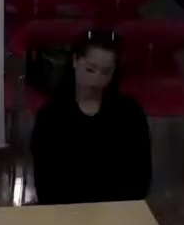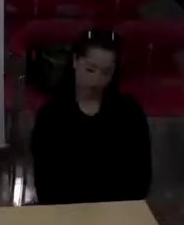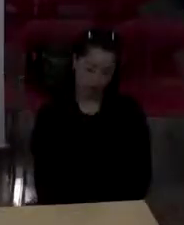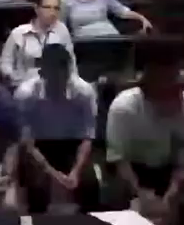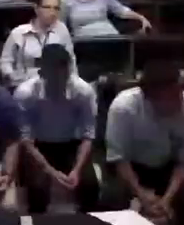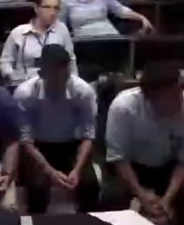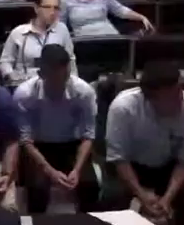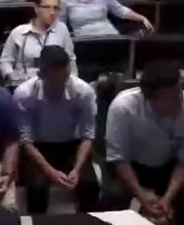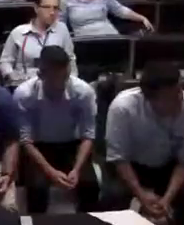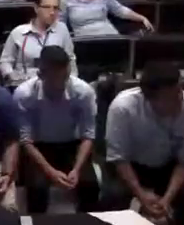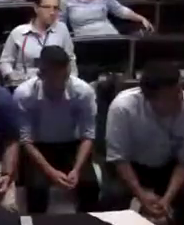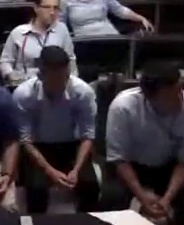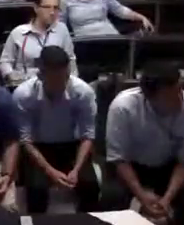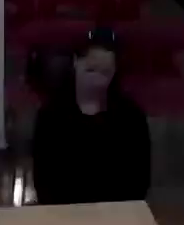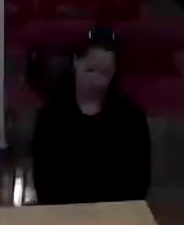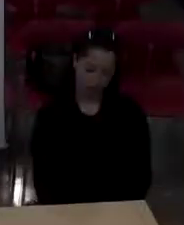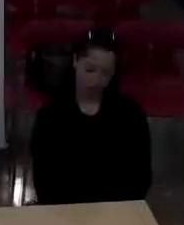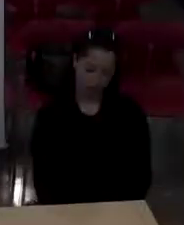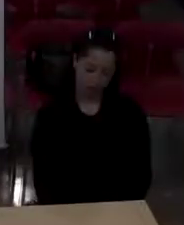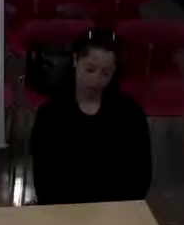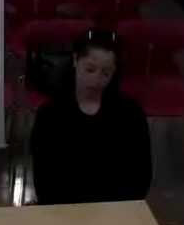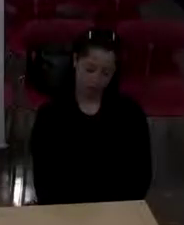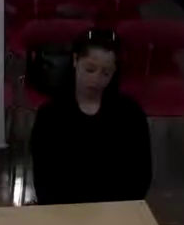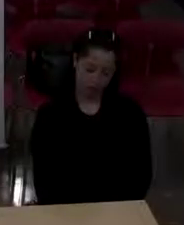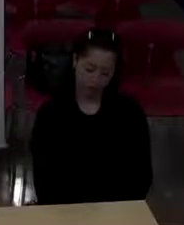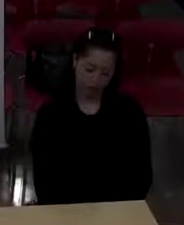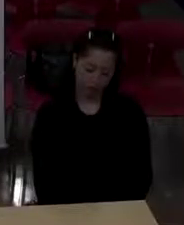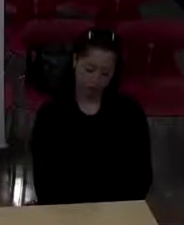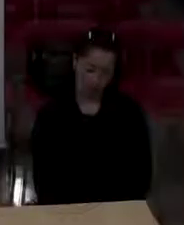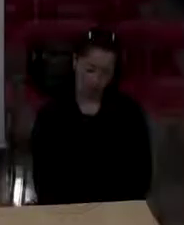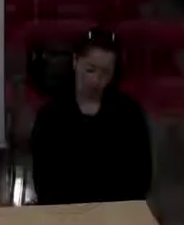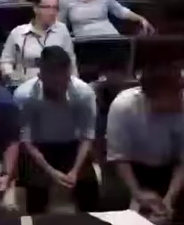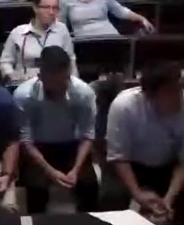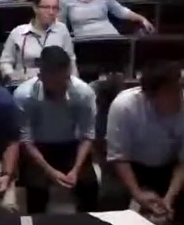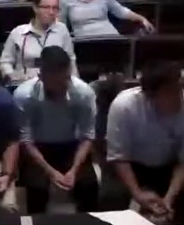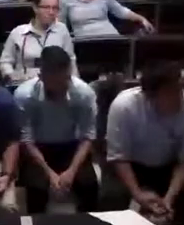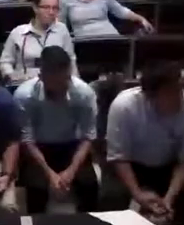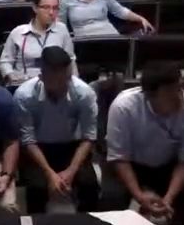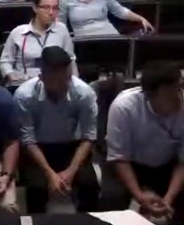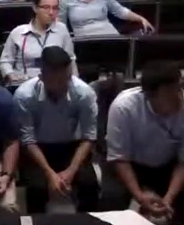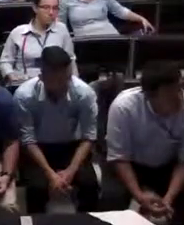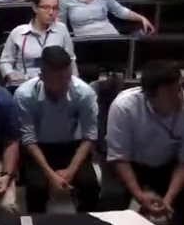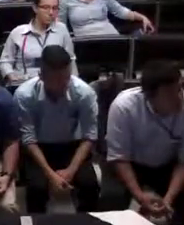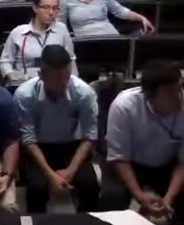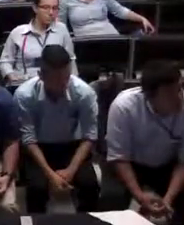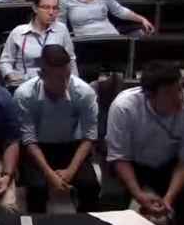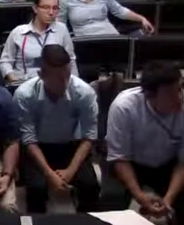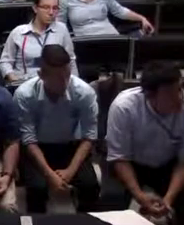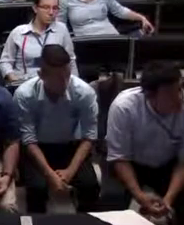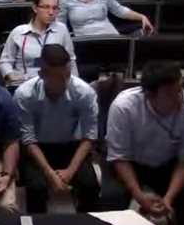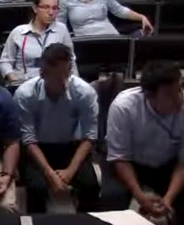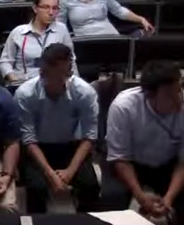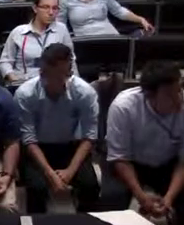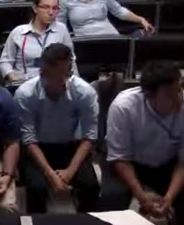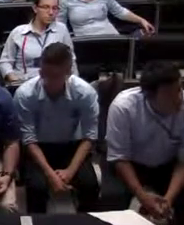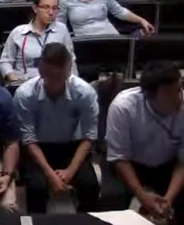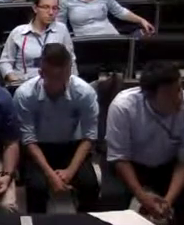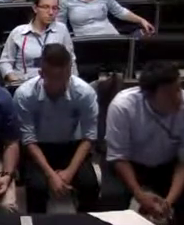Sí. .com. .com. Aquí en la regional estamos trabajando fuertemente.